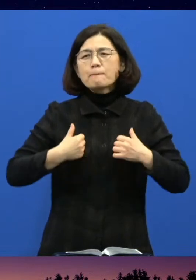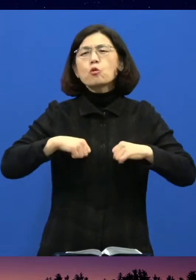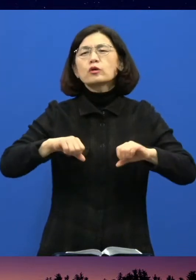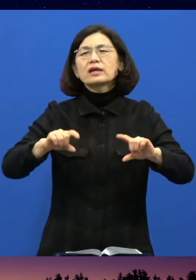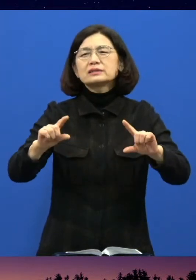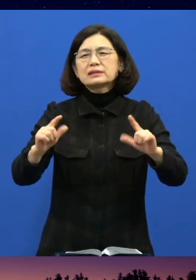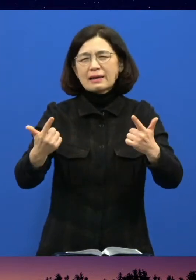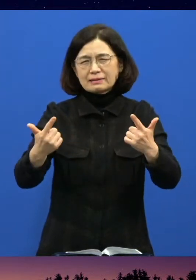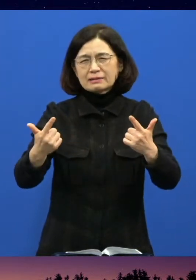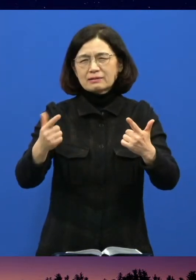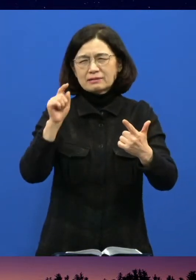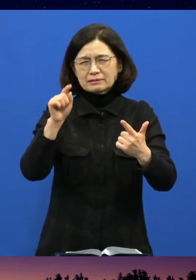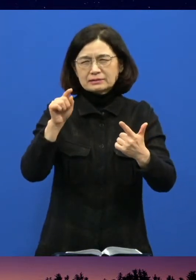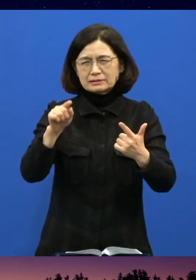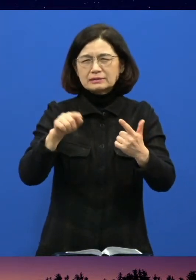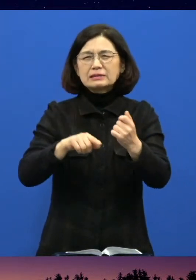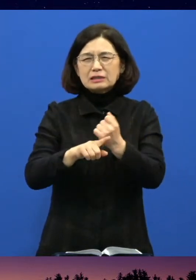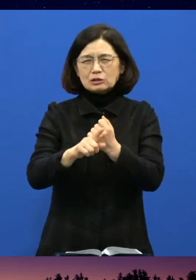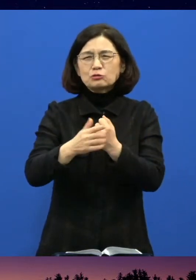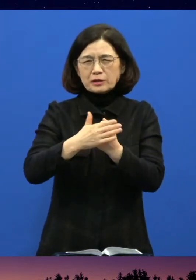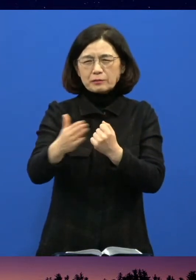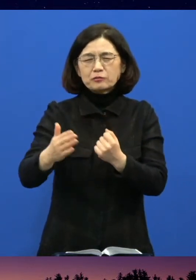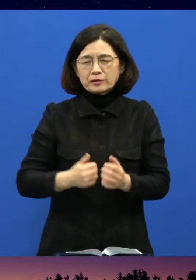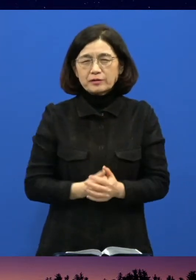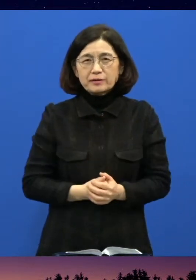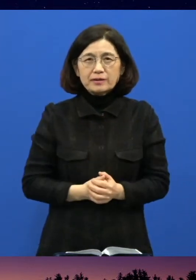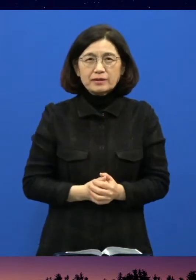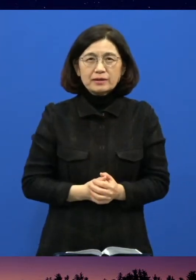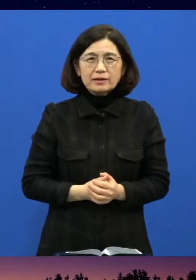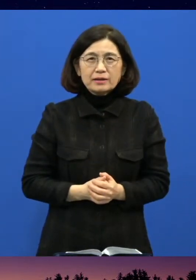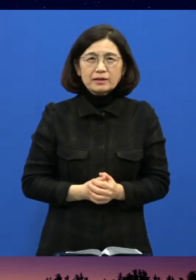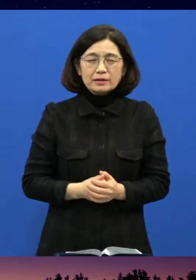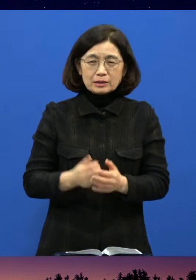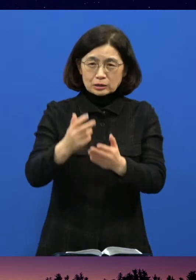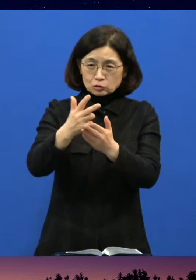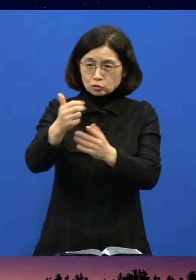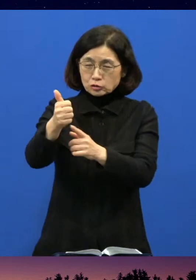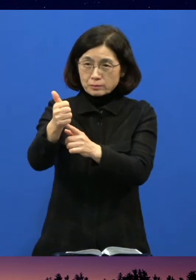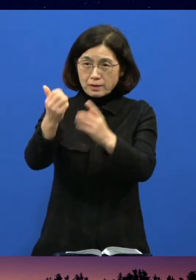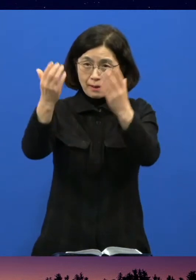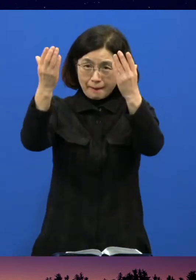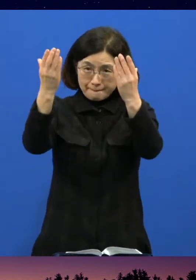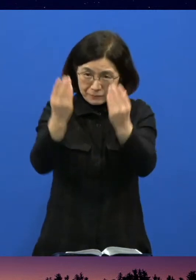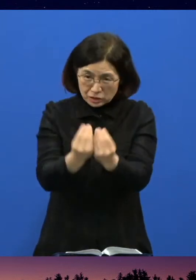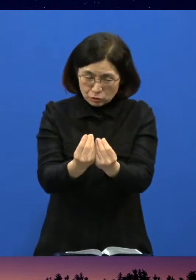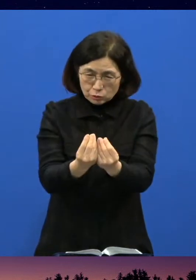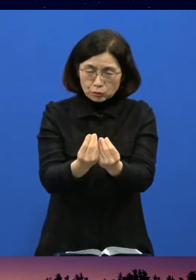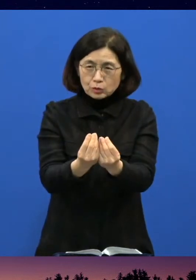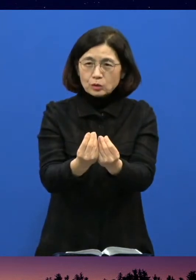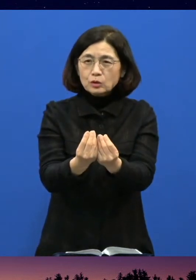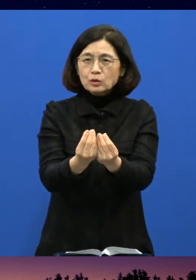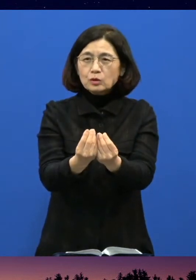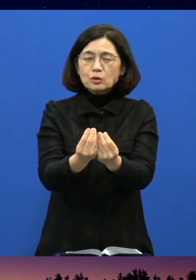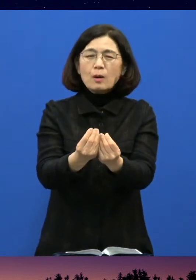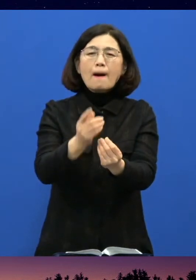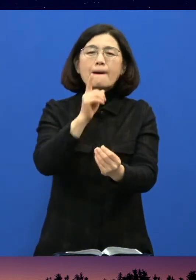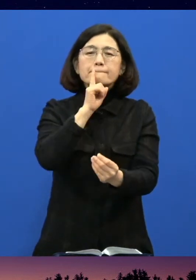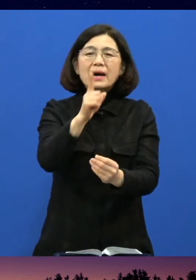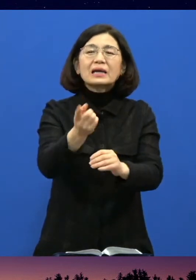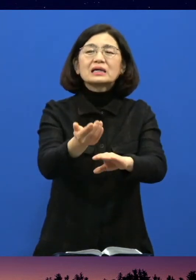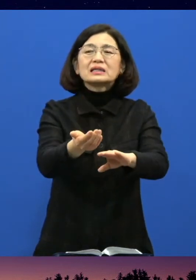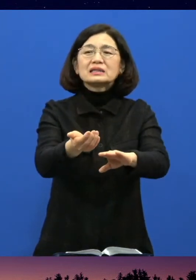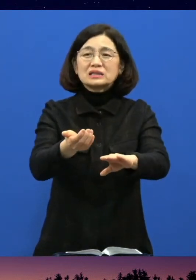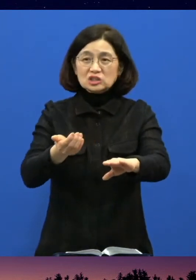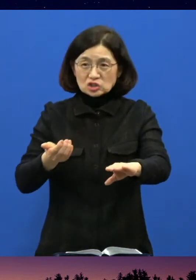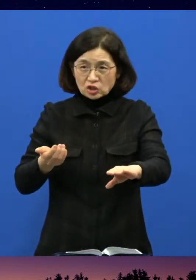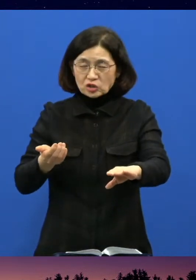것. 포기하지 않았다. 그래서 주님은 이 비유를 시작하기 전에, 이 비유를 이야기하기 전에